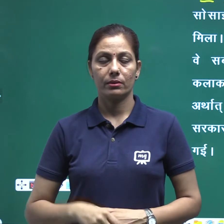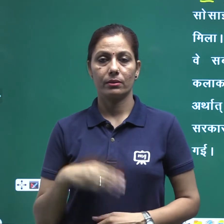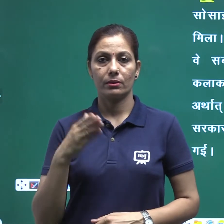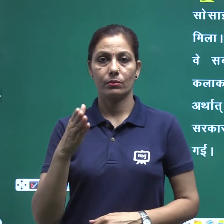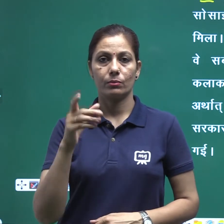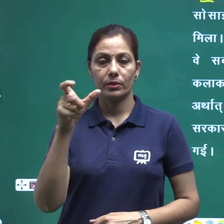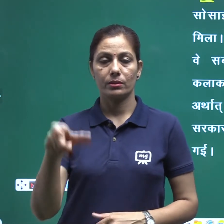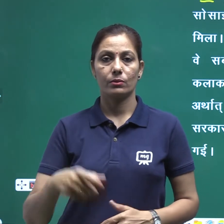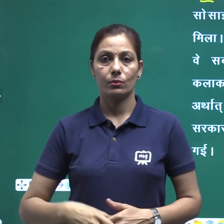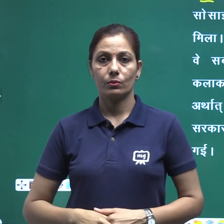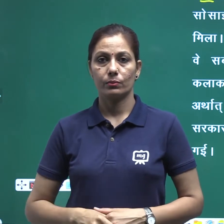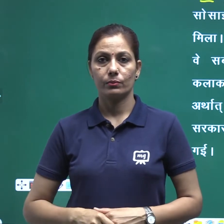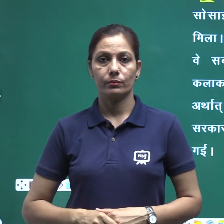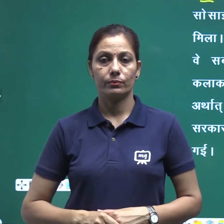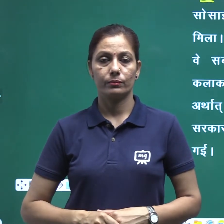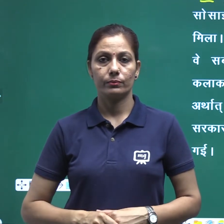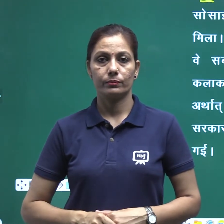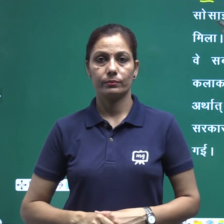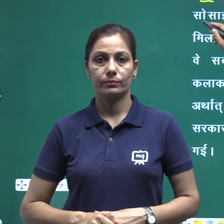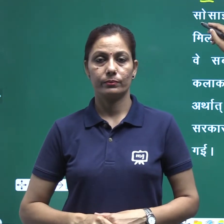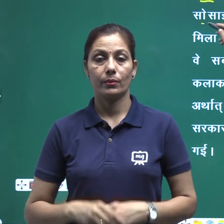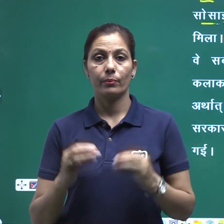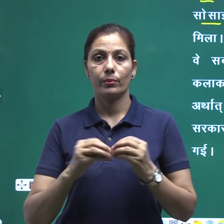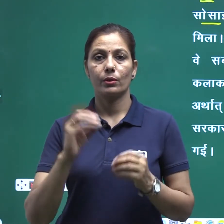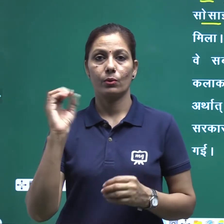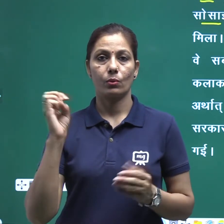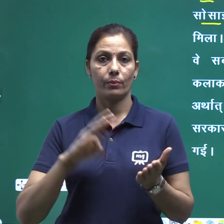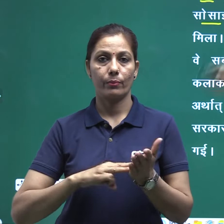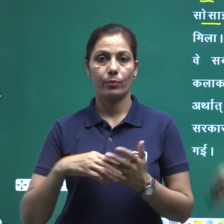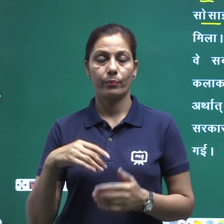उन्हें बॉम्बे आर्ट सोसाइटी का